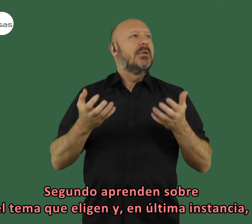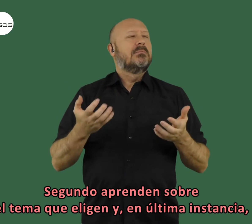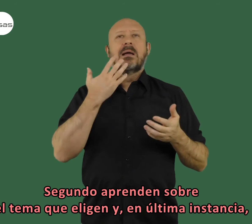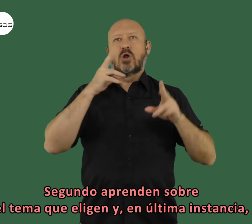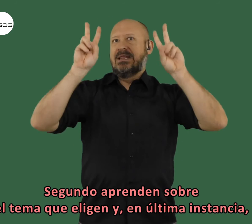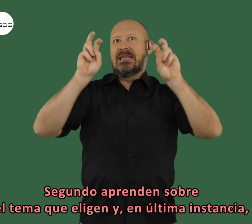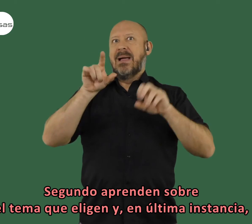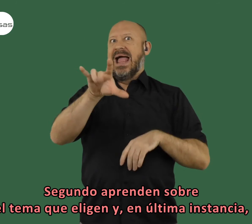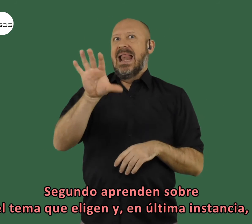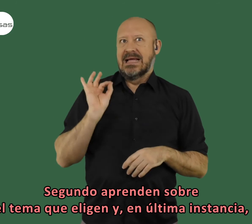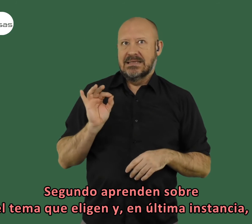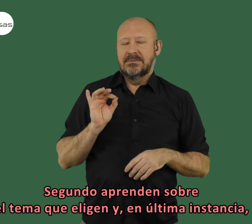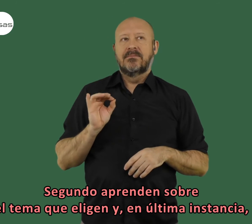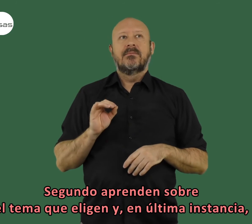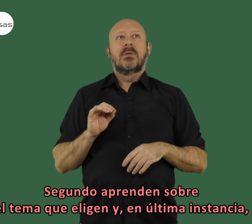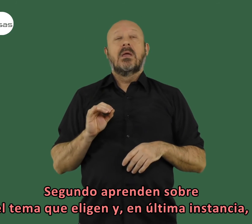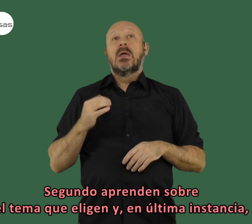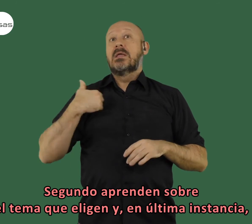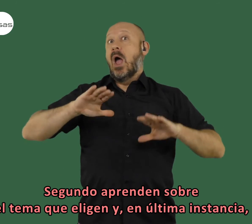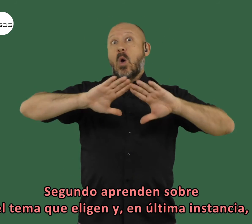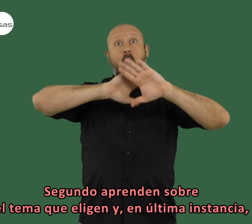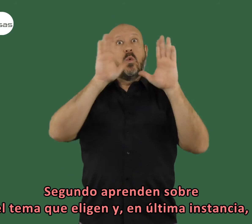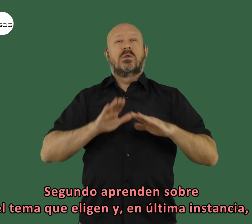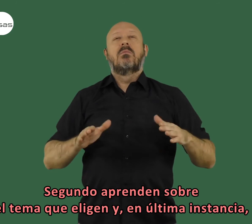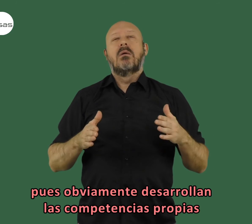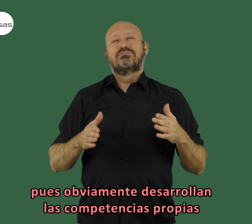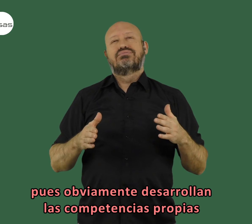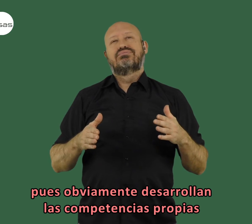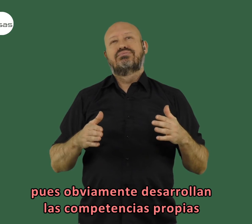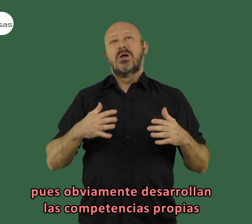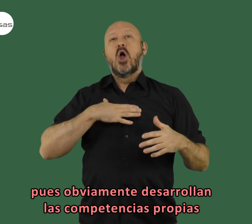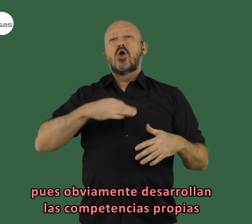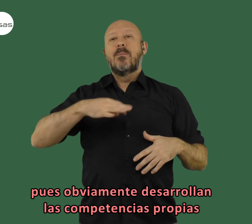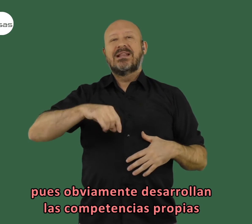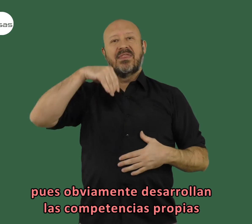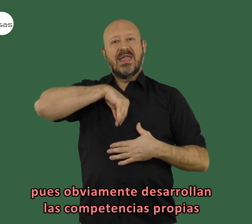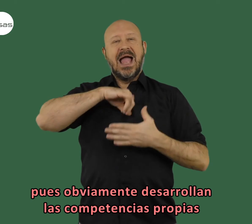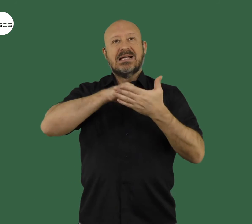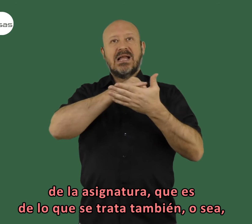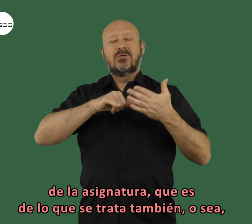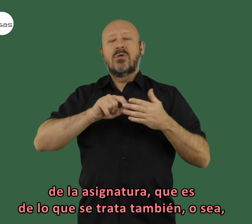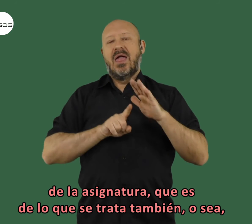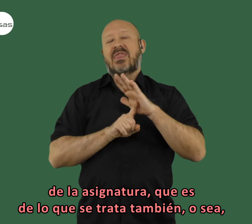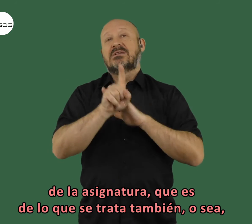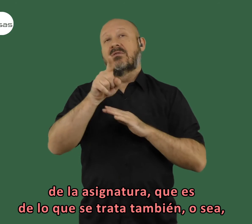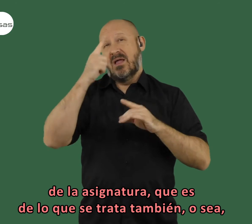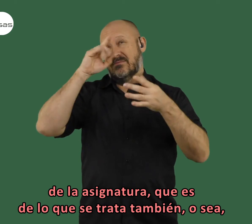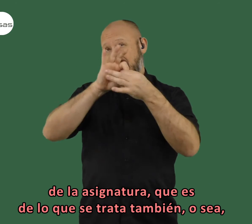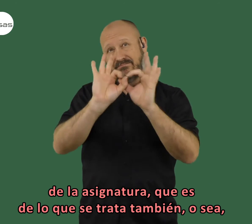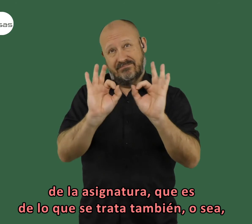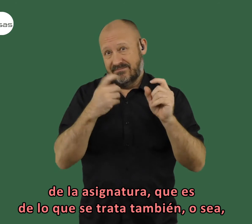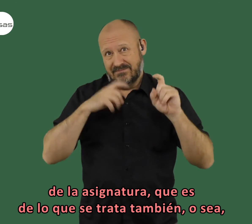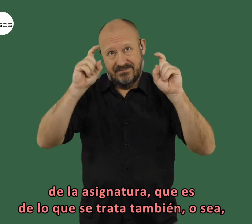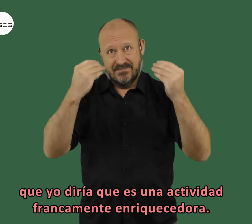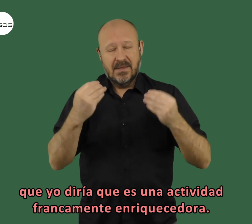aprenden sobre el tema que eligen. Y bueno, ya en última instancia, pues obviamente desarrollan las competencias propias de la asignatura, que es de lo que se trata también,